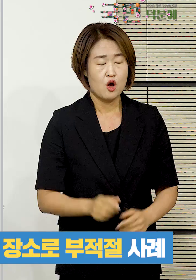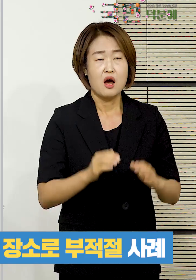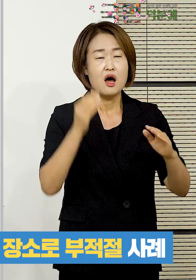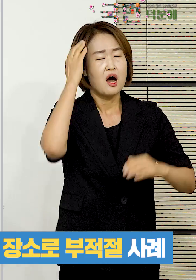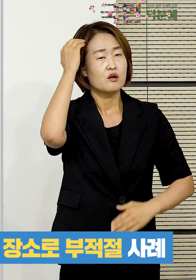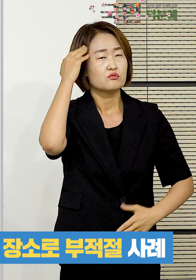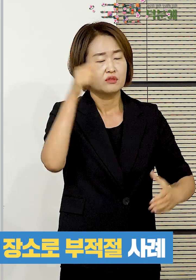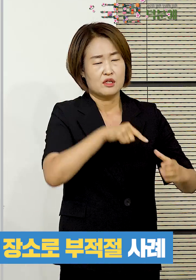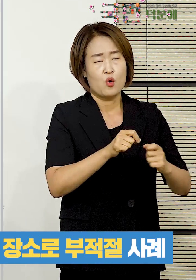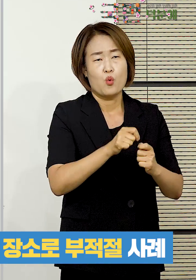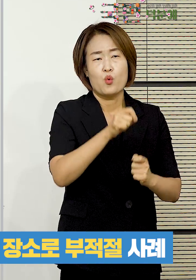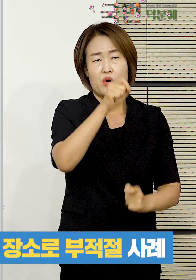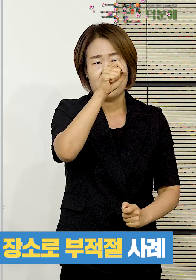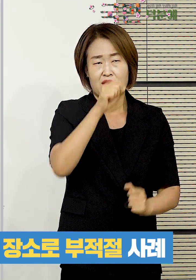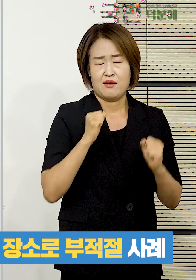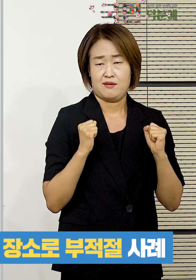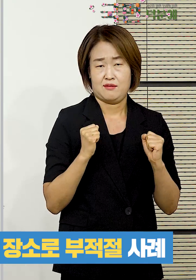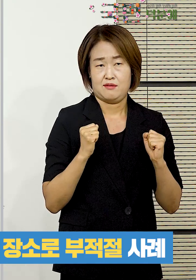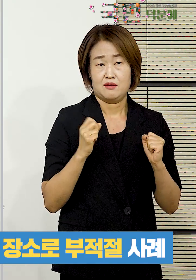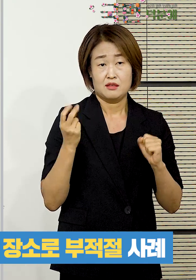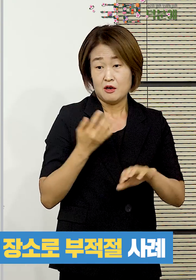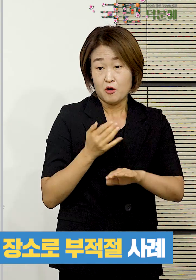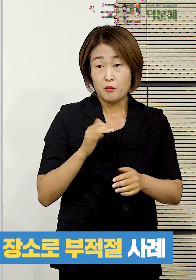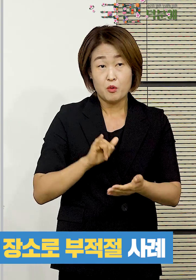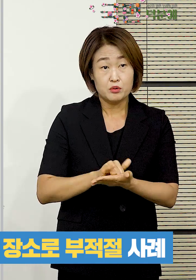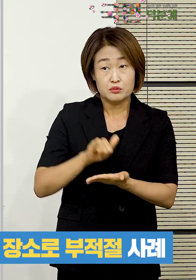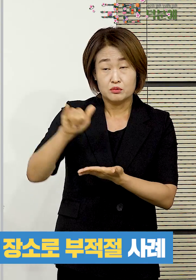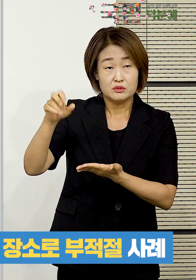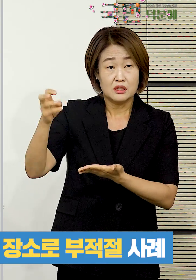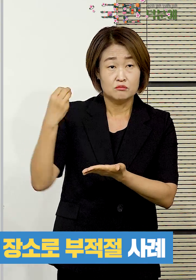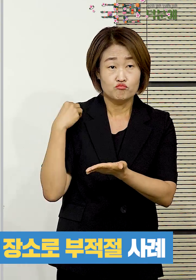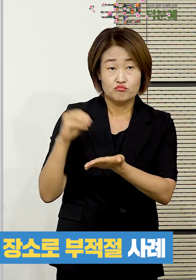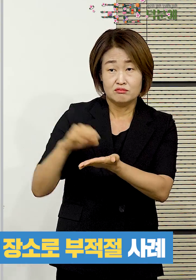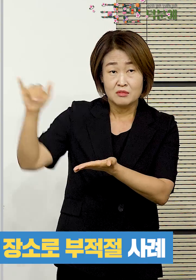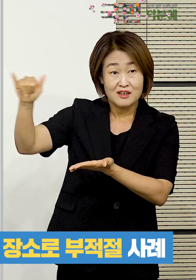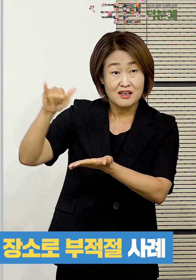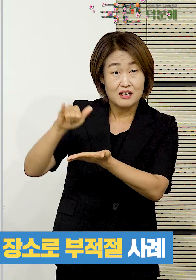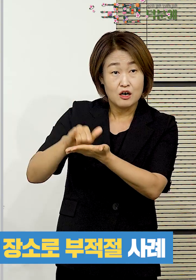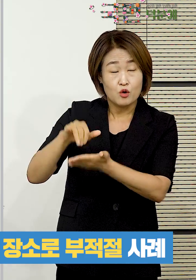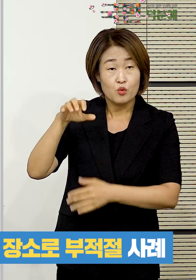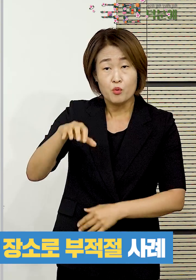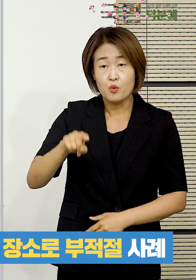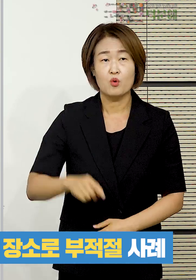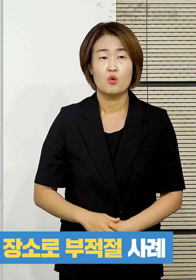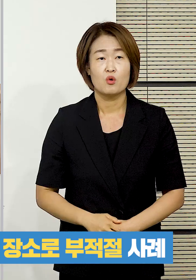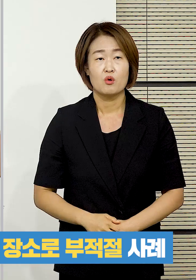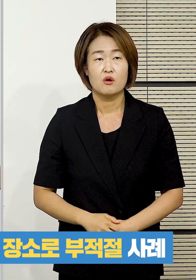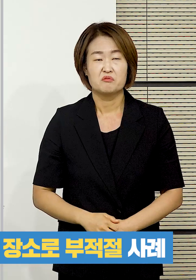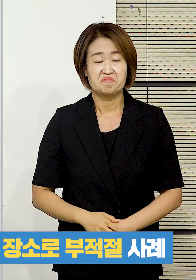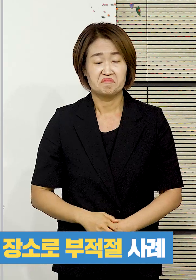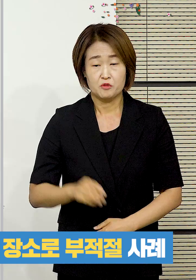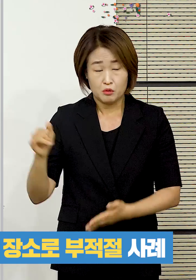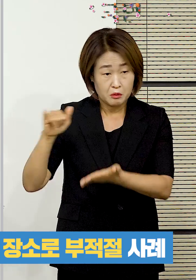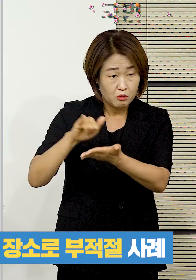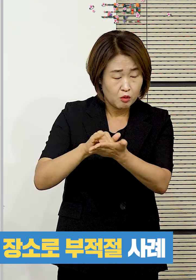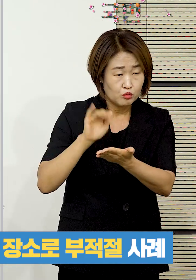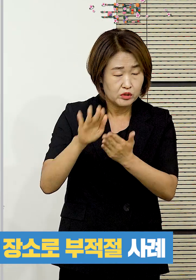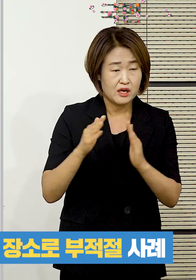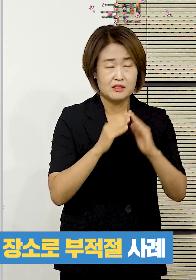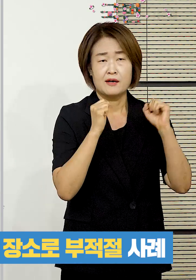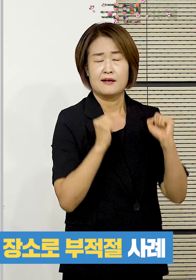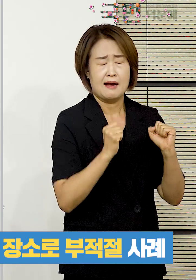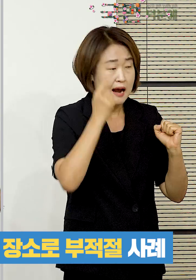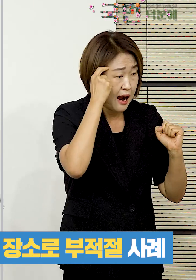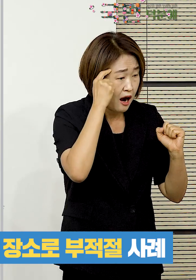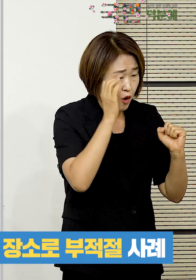일부 장기 체류 외국인이 출국 후 재입국할 때 신고한 체류 예정지가 자가격리 장소로